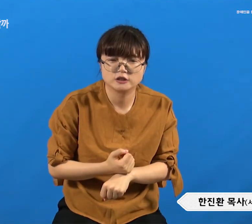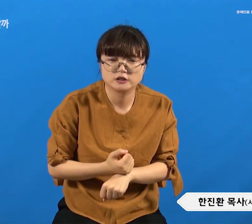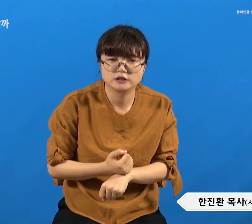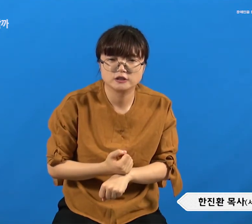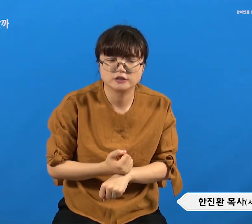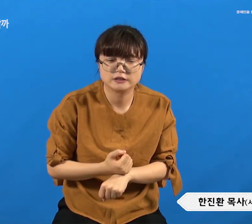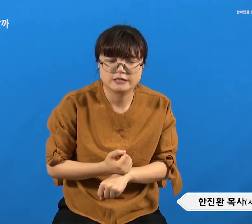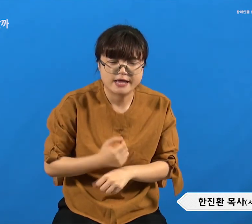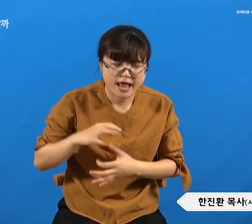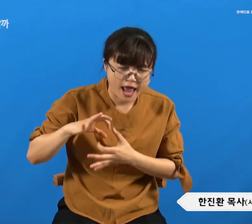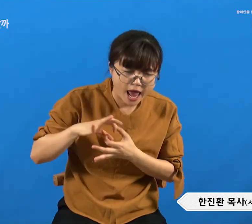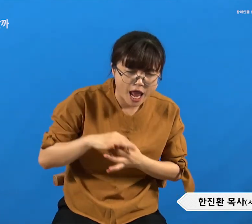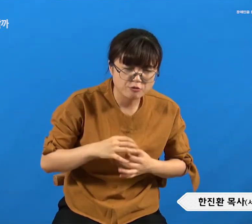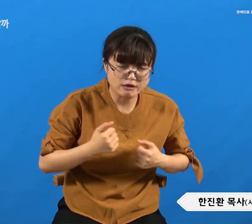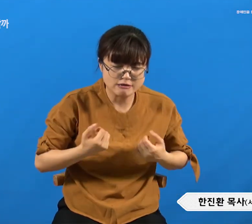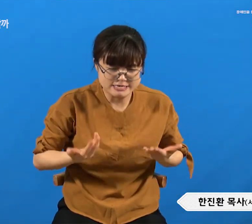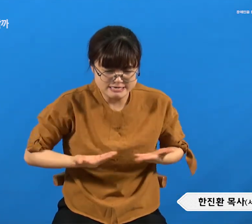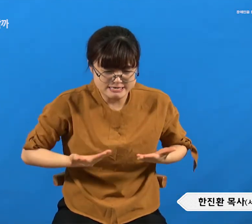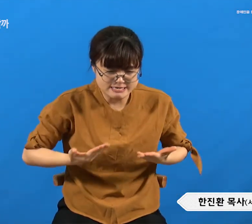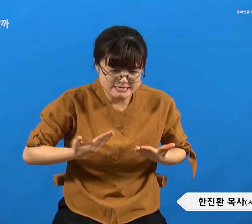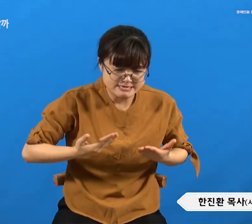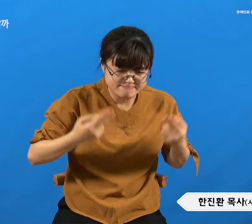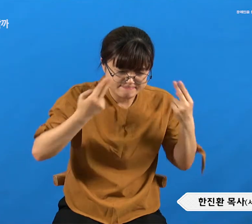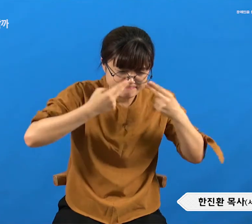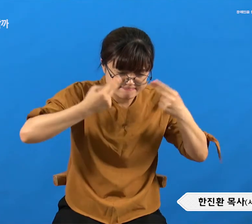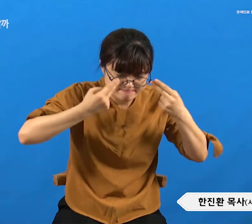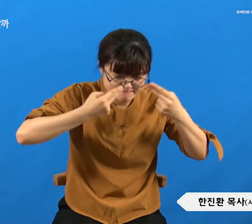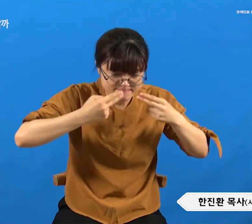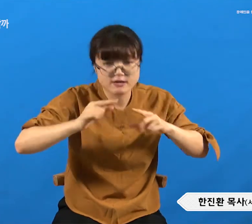그냥 앞만 보고 정신없이 달려갔습니다.